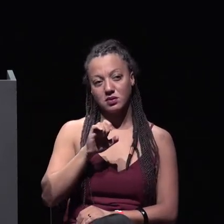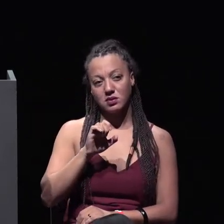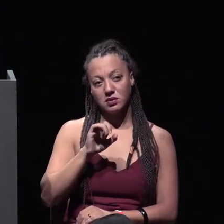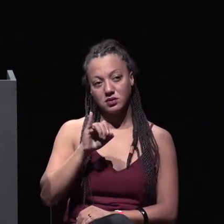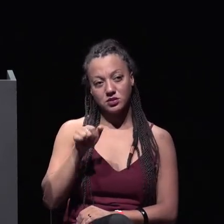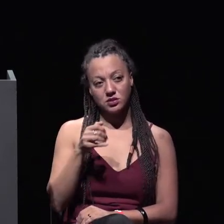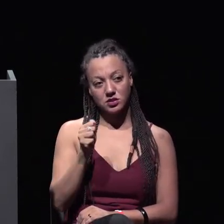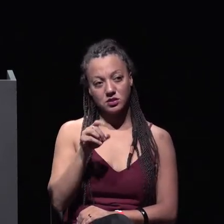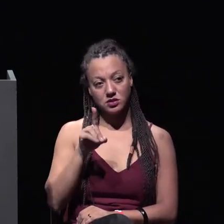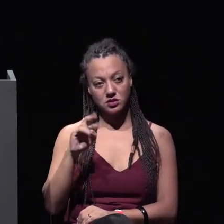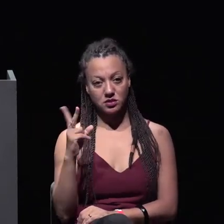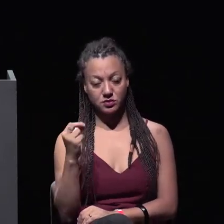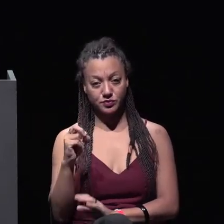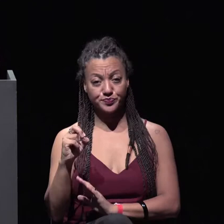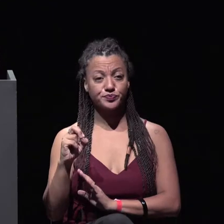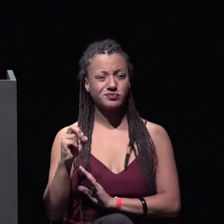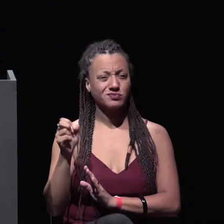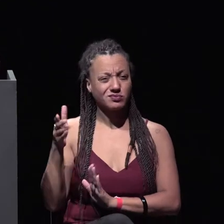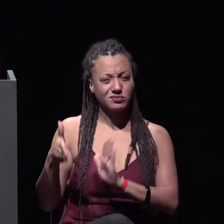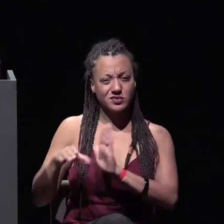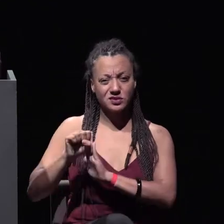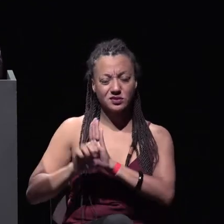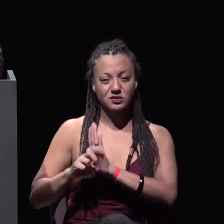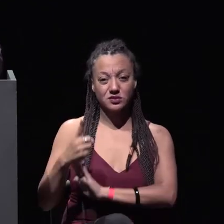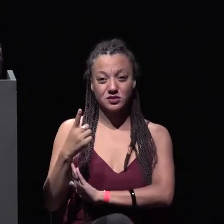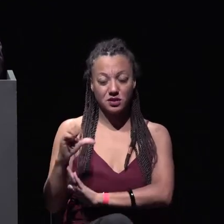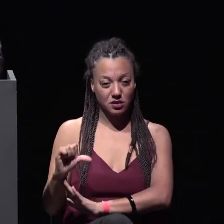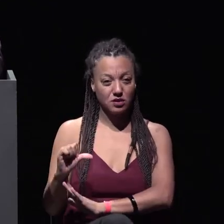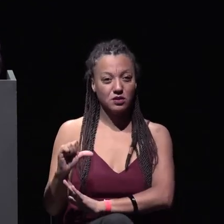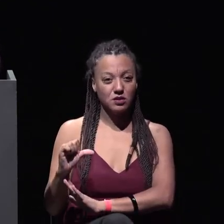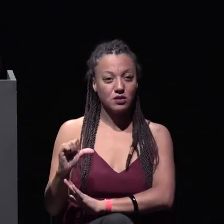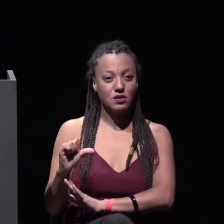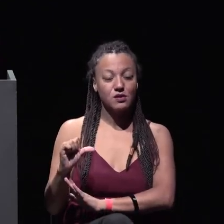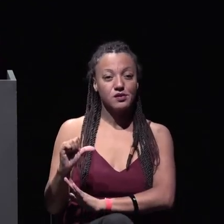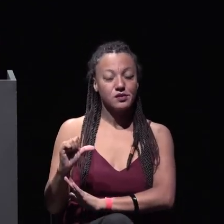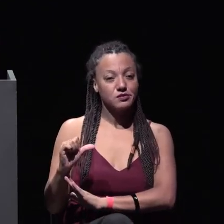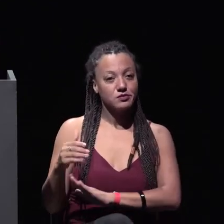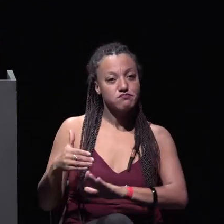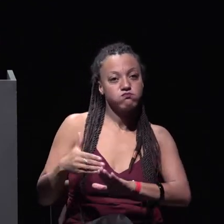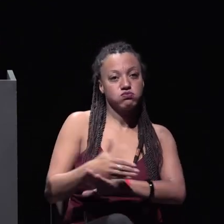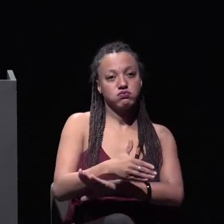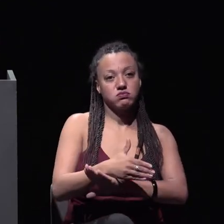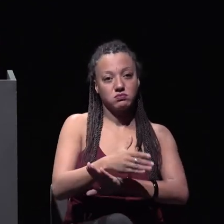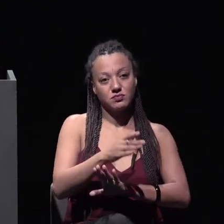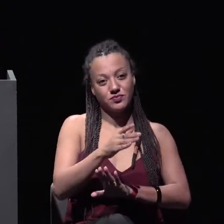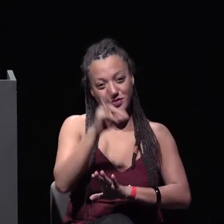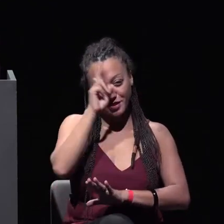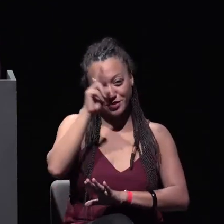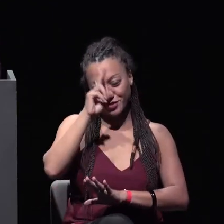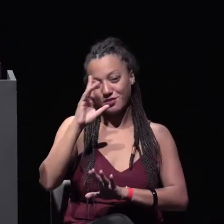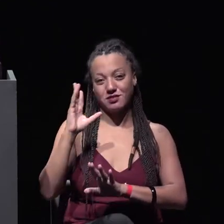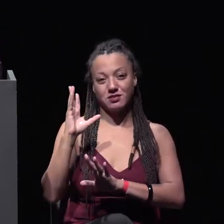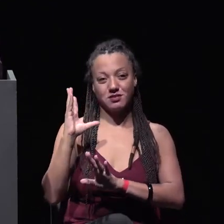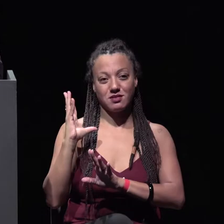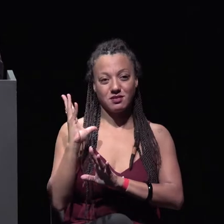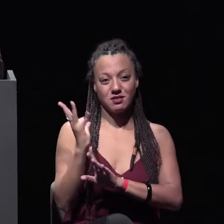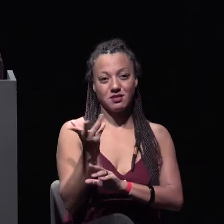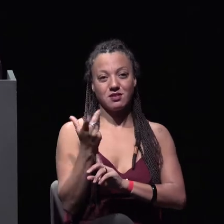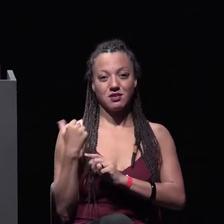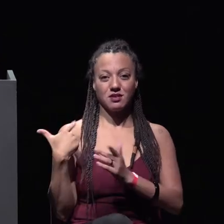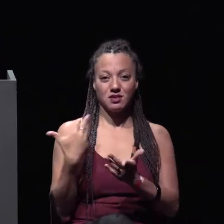o século 19 ocupa um lugar bastante particular dentro da organização da história da arte no